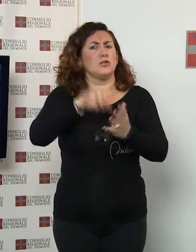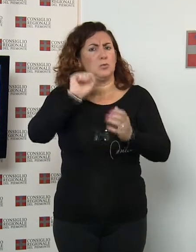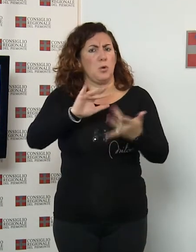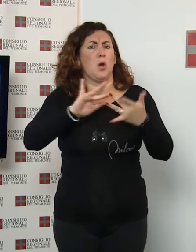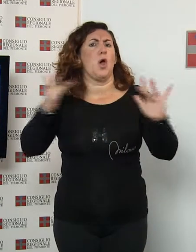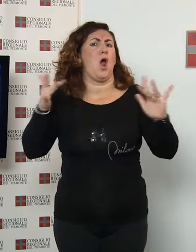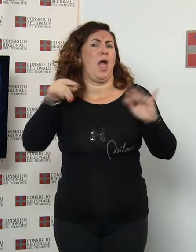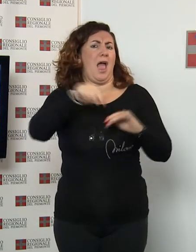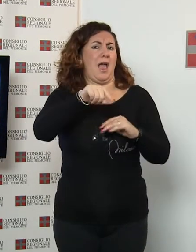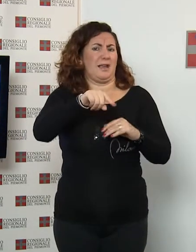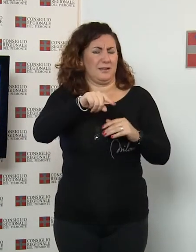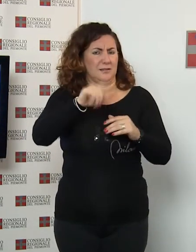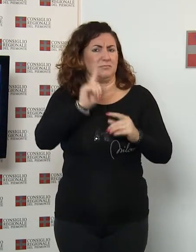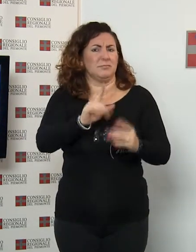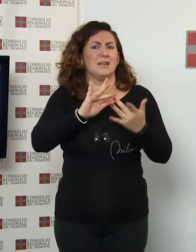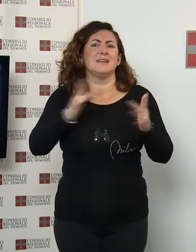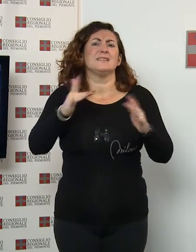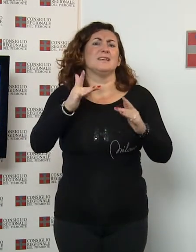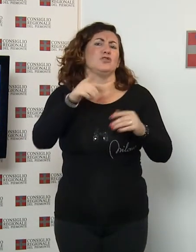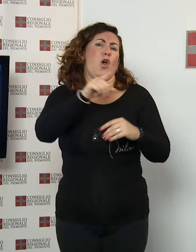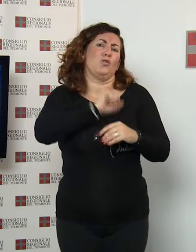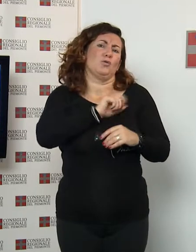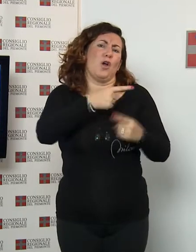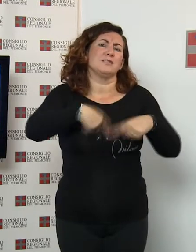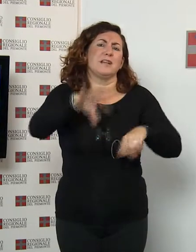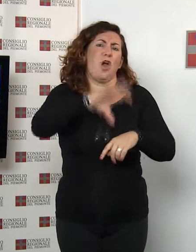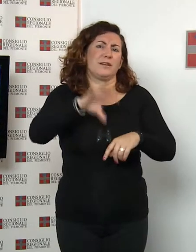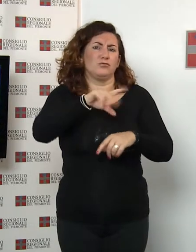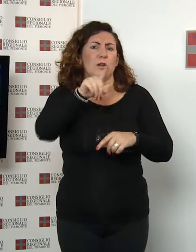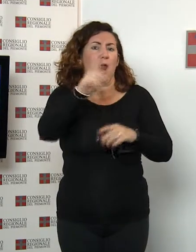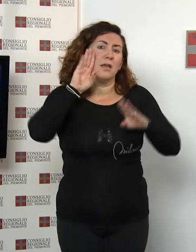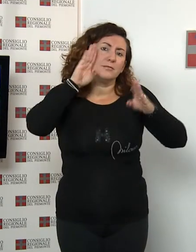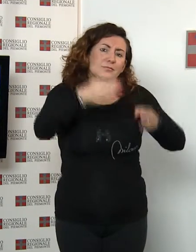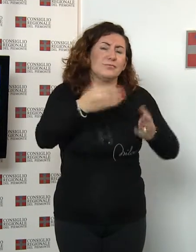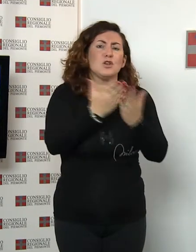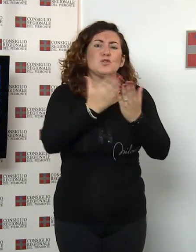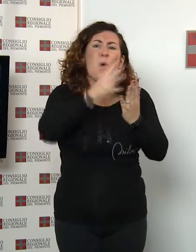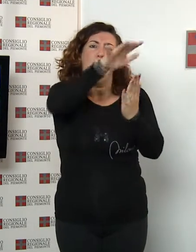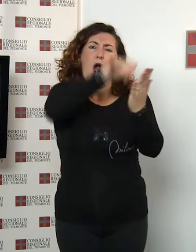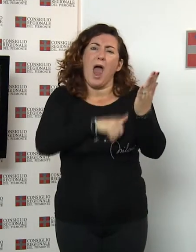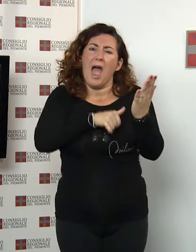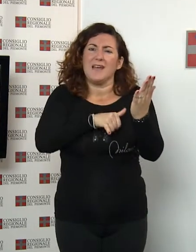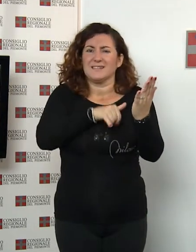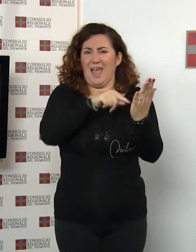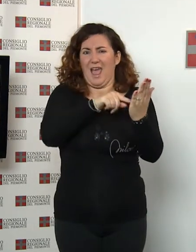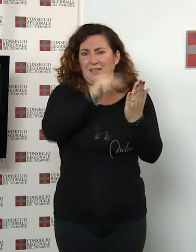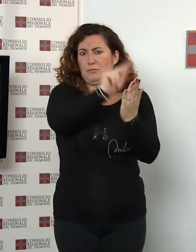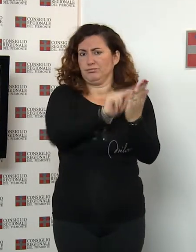consiglio regionale compilando la scheda riservata alle scuole percorso formativo elette ha preso il via la quinta edizione del